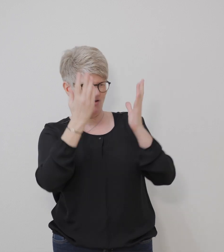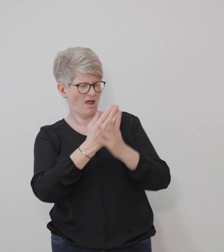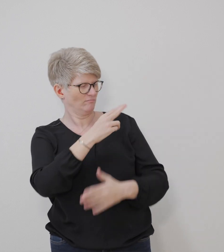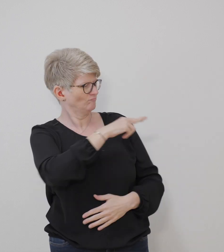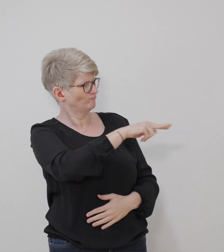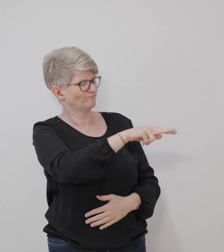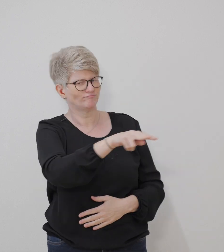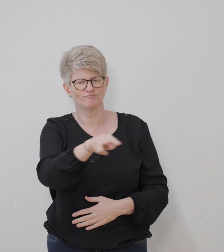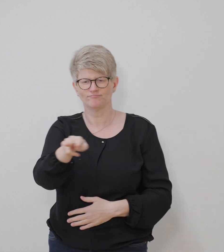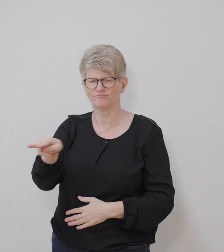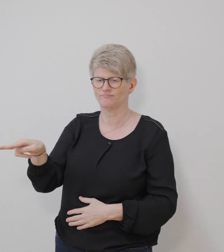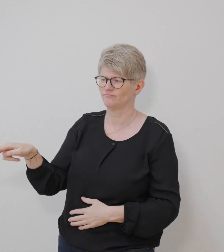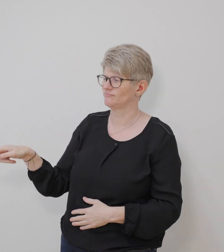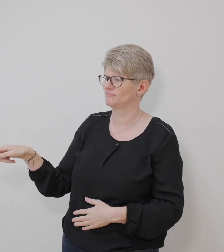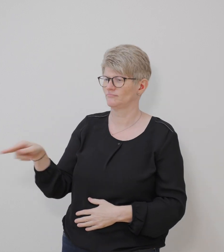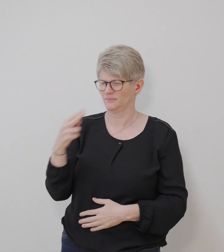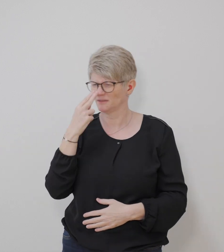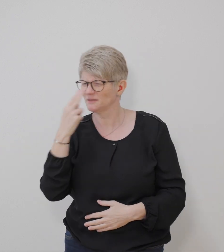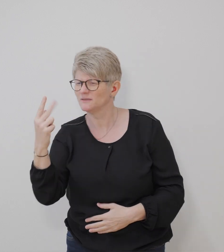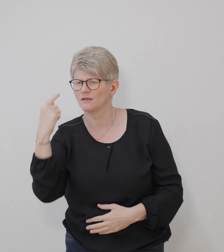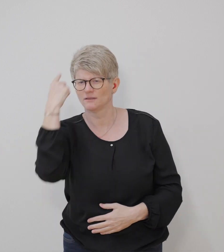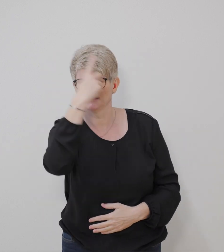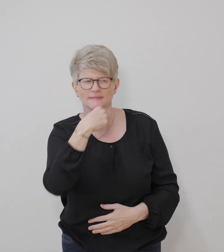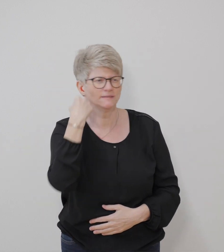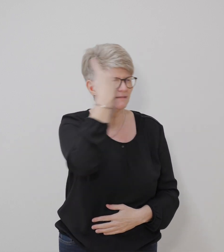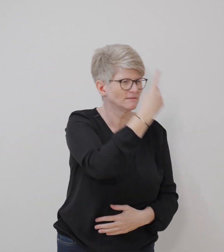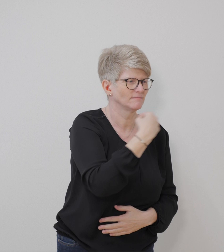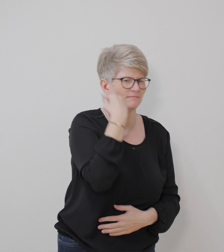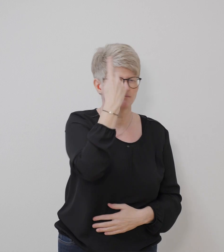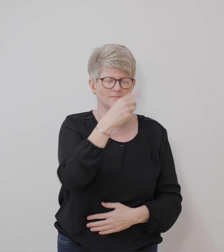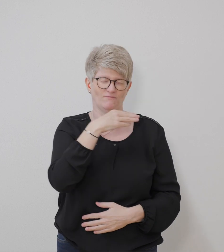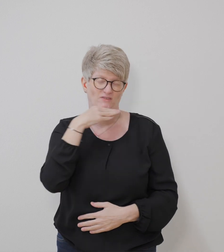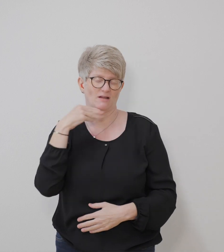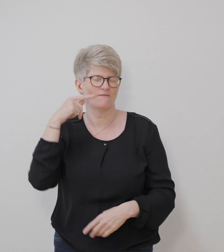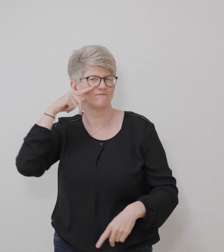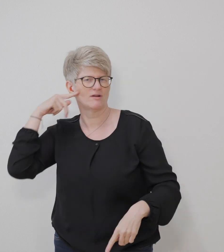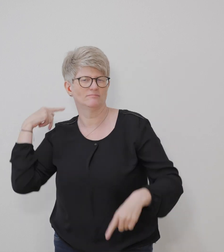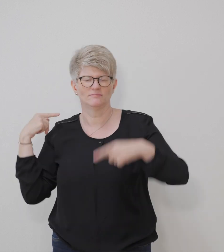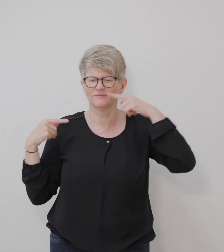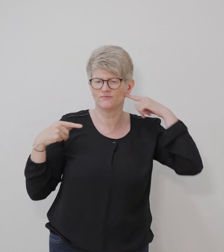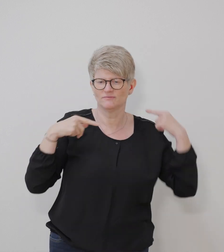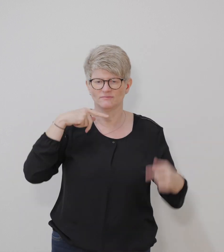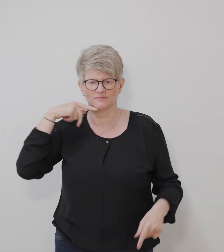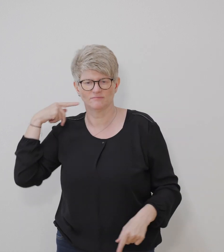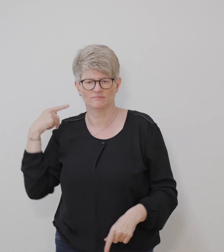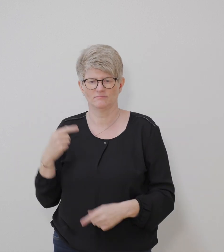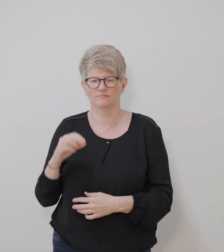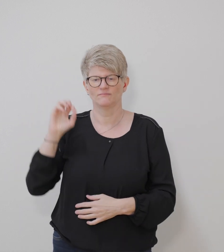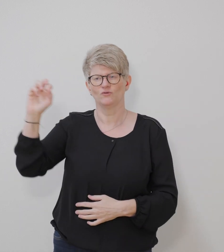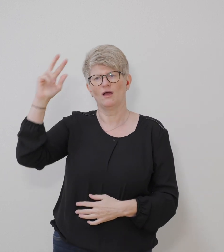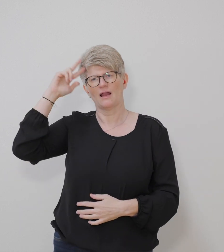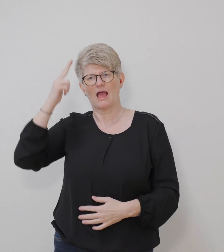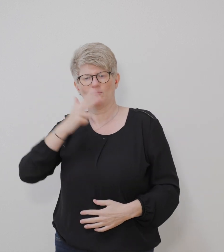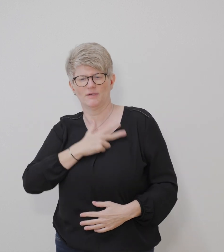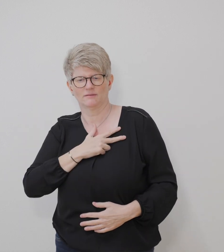umschauen, sehen wir viele zerschundene Gesichter. Für den Glaubenden ist es Christi-Antlitz.